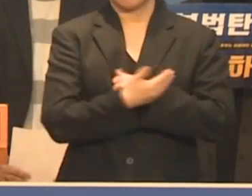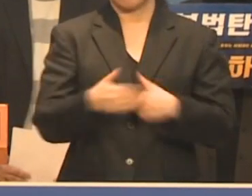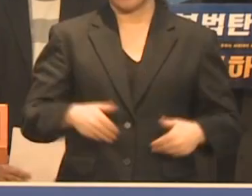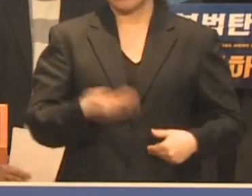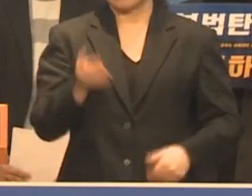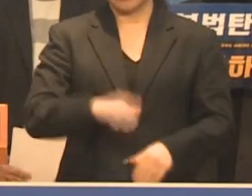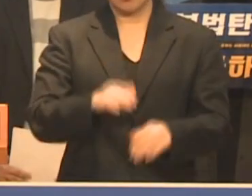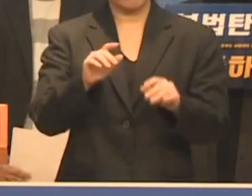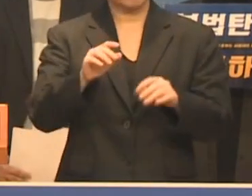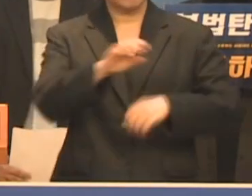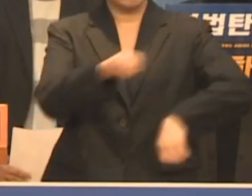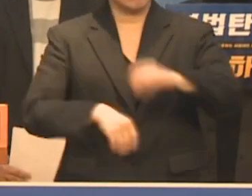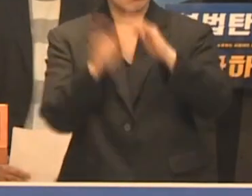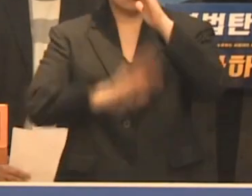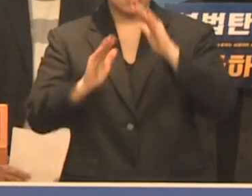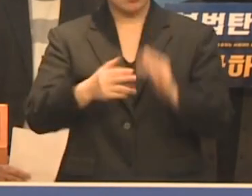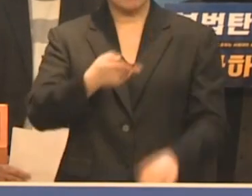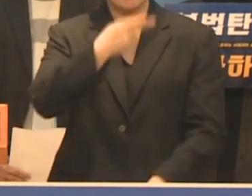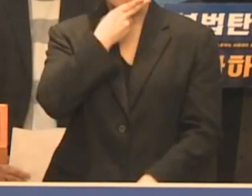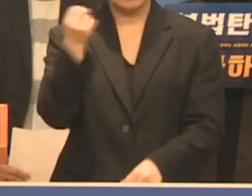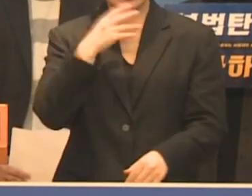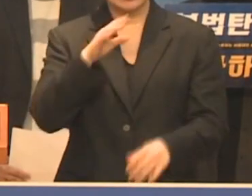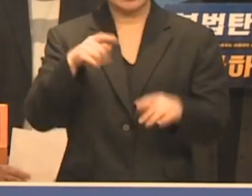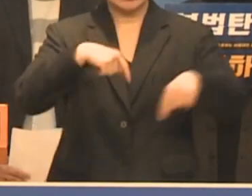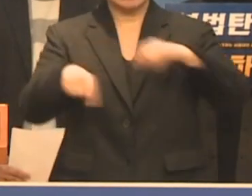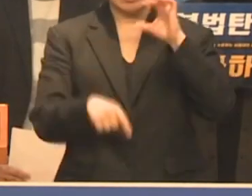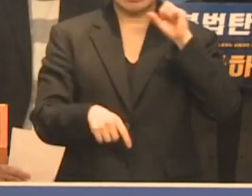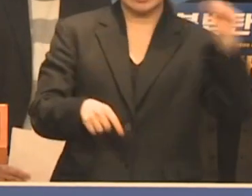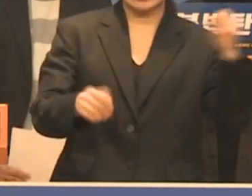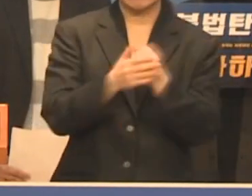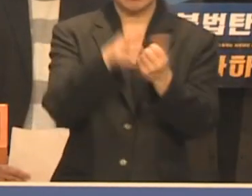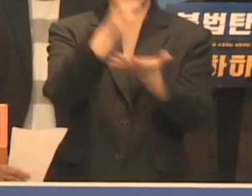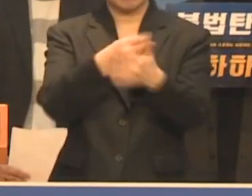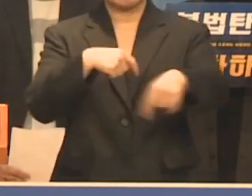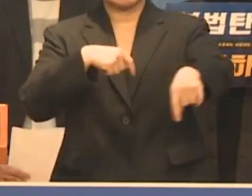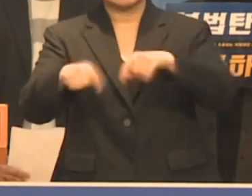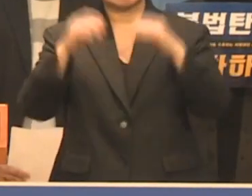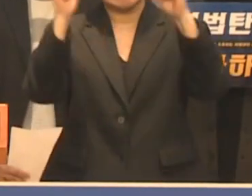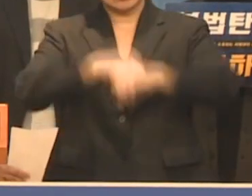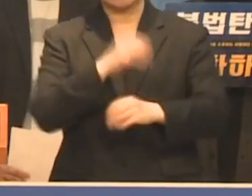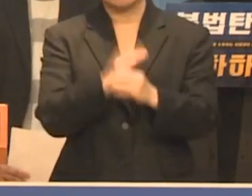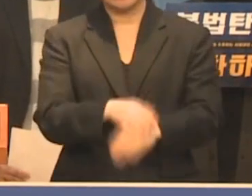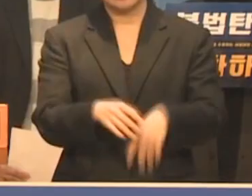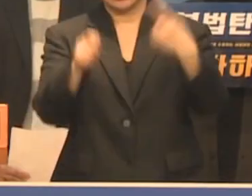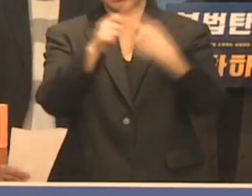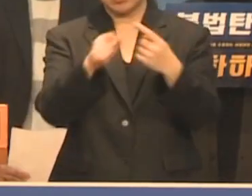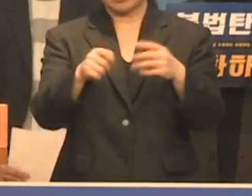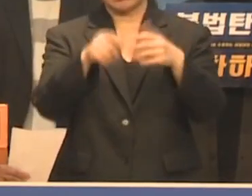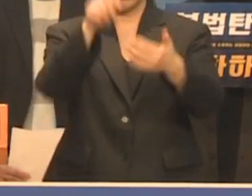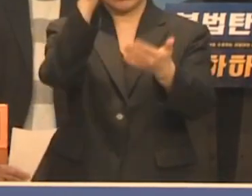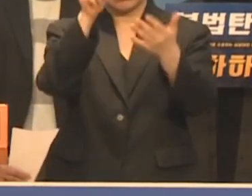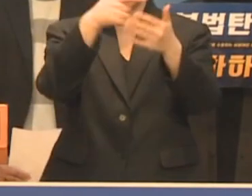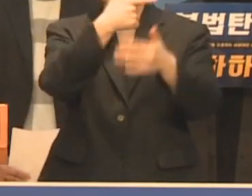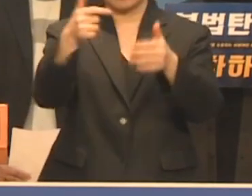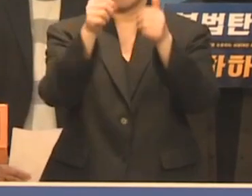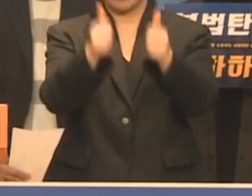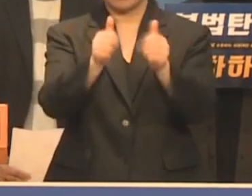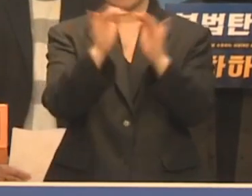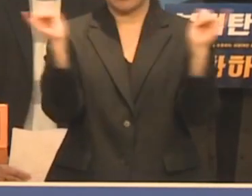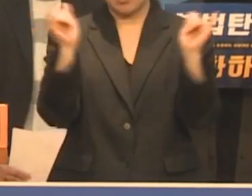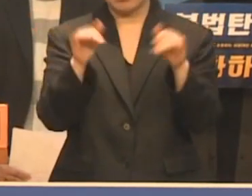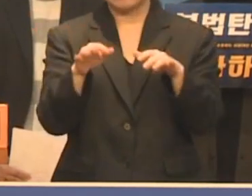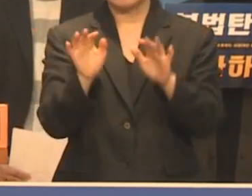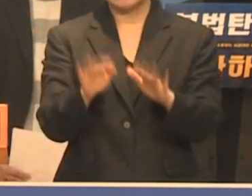오히려 불공정한 판결과 정치적 편향성으로 법치를 무너뜨리고 있습니다. 첫 번째, 대법관의 중앙선관위원장 겸직